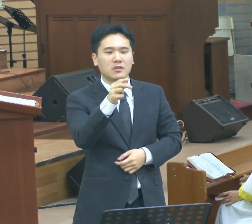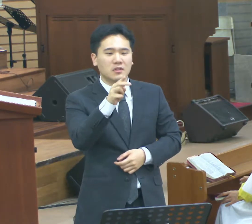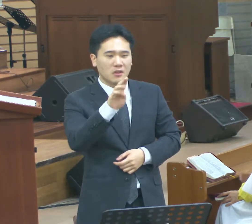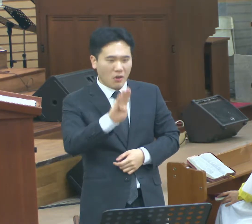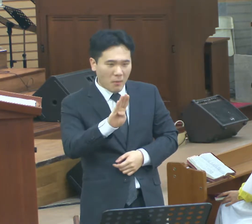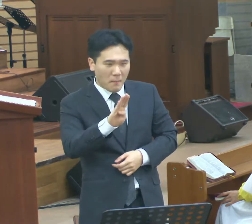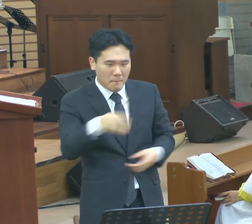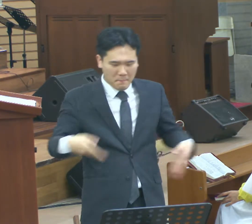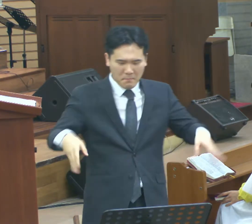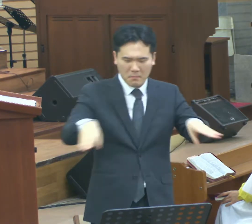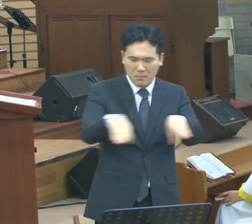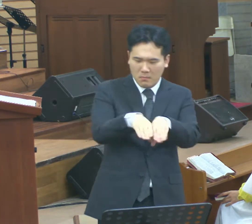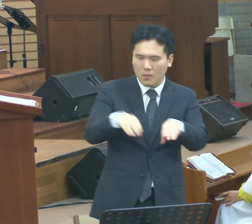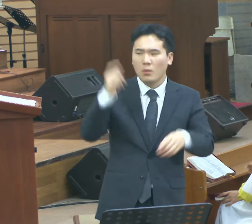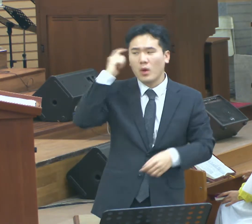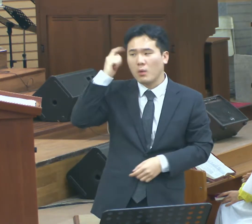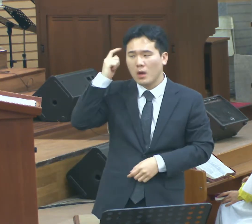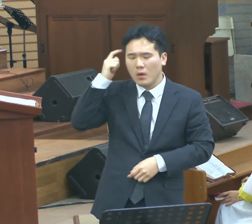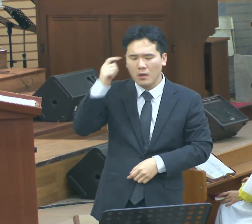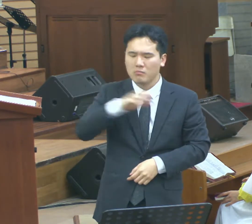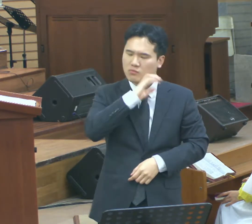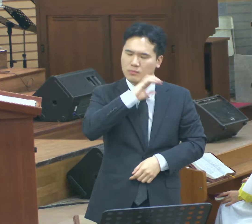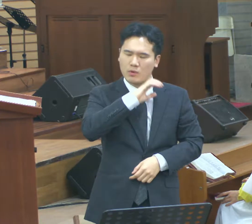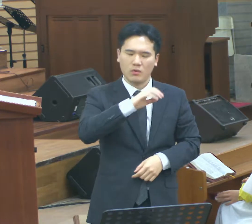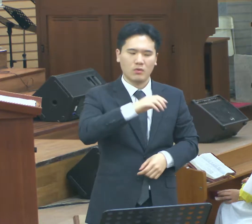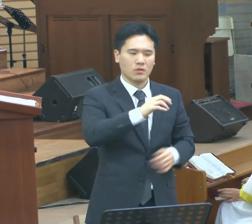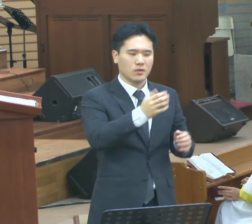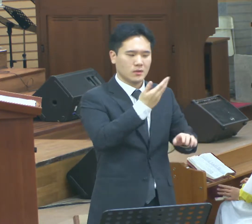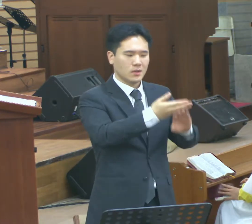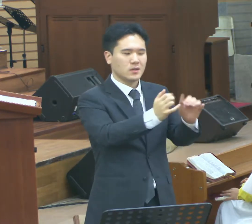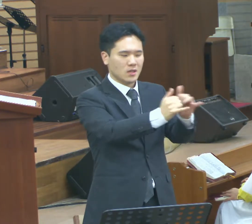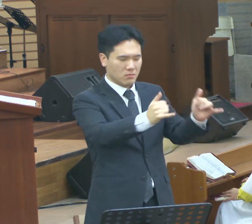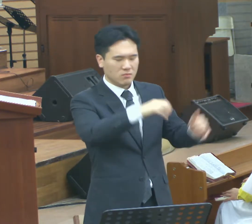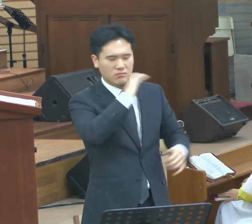하늘을 지으신 분은 하나님 한 분밖에 없다고 우리 믿어요.